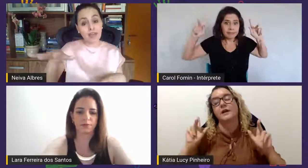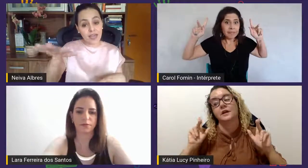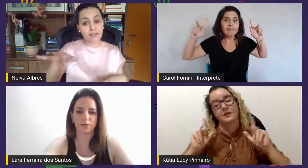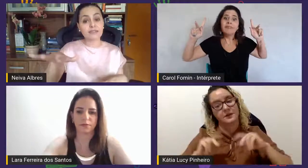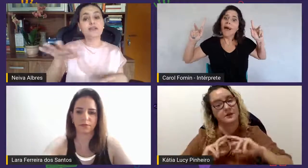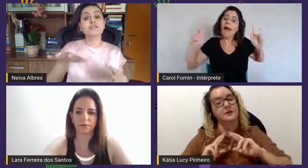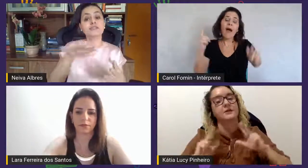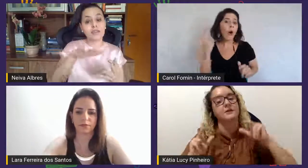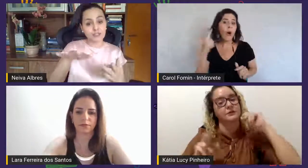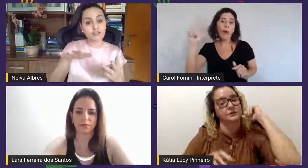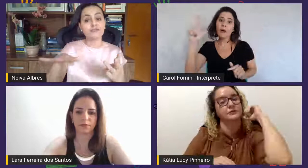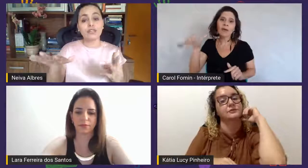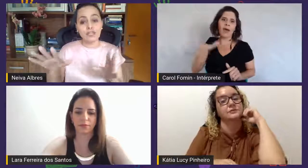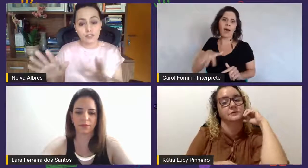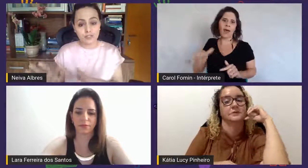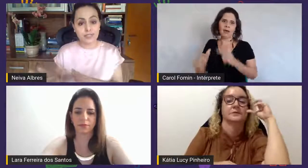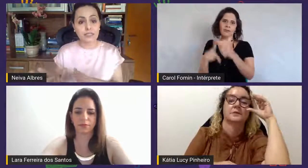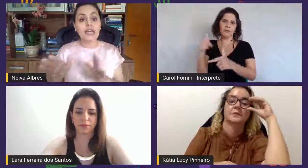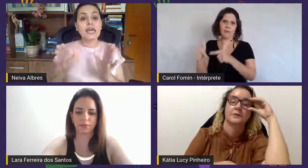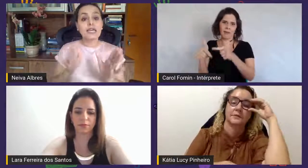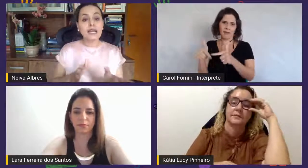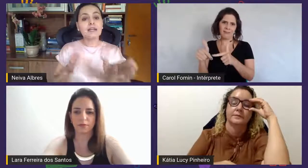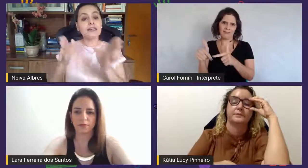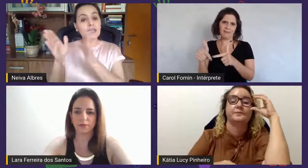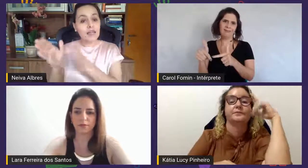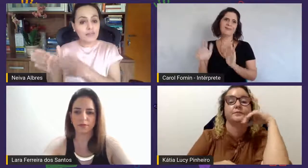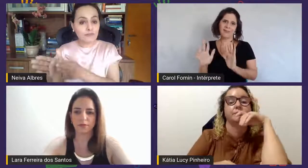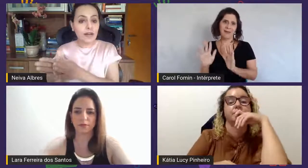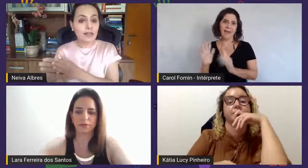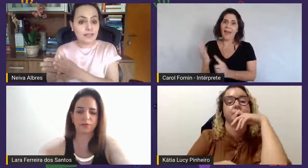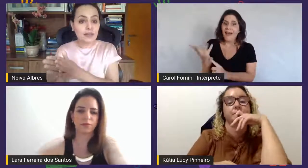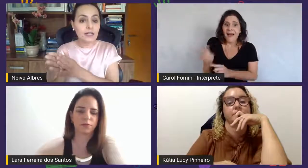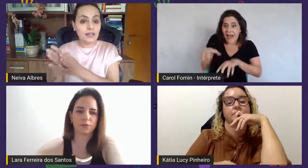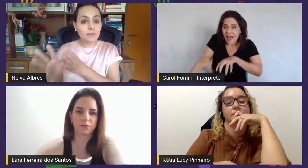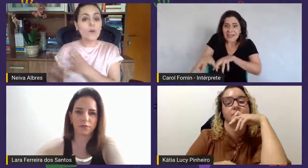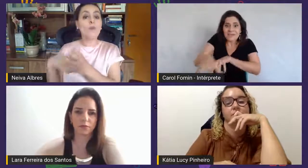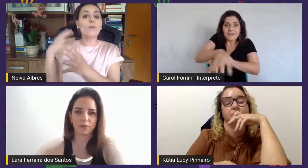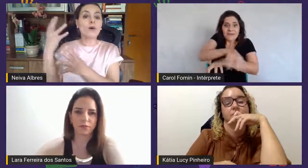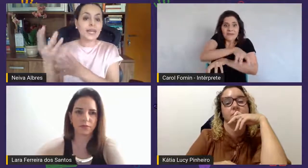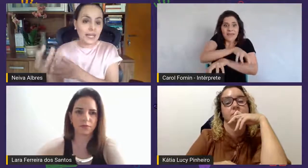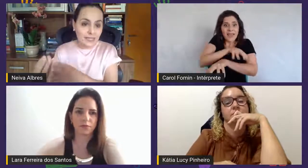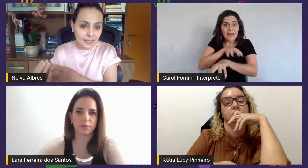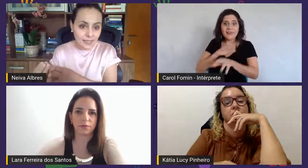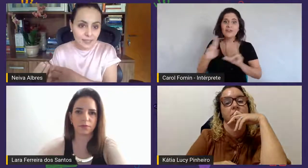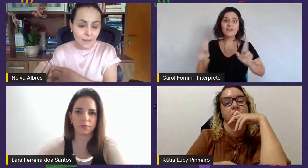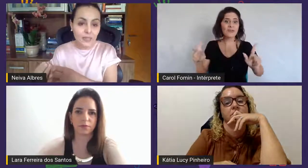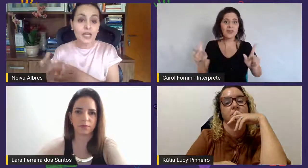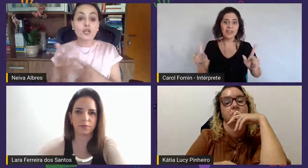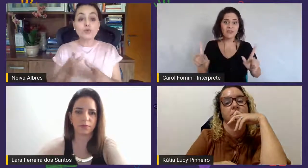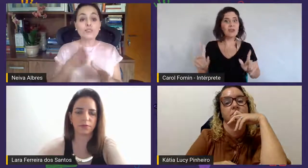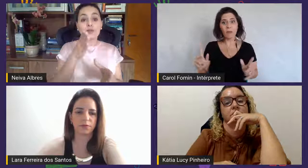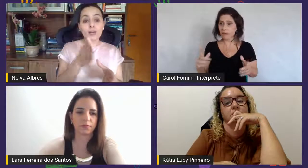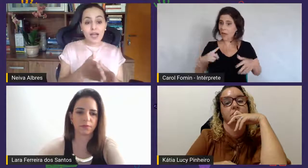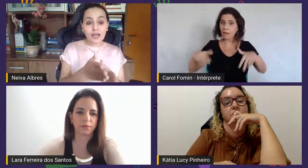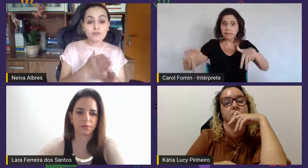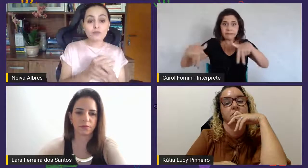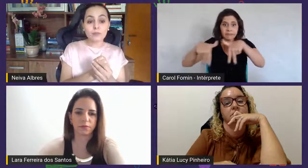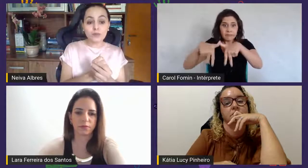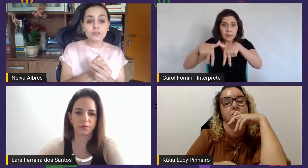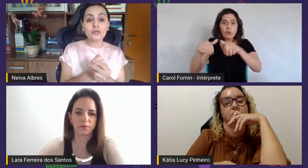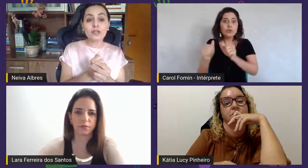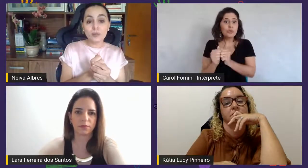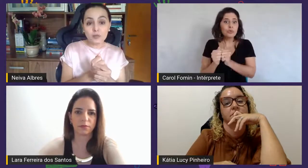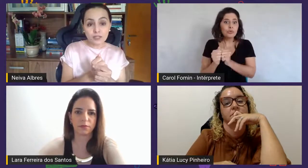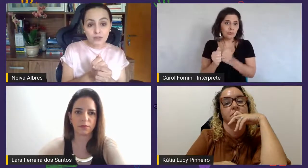outra esfera, são esferas diferentes. E aí ele compõe aquela cena. No seu caso, a